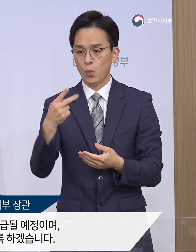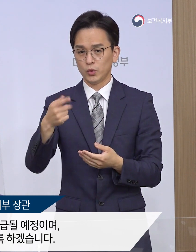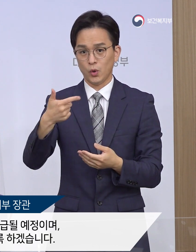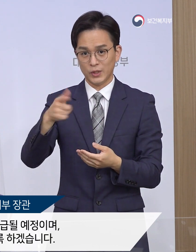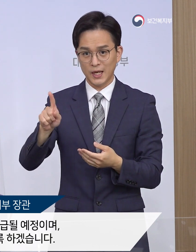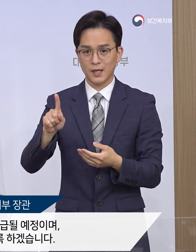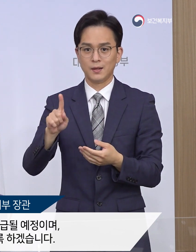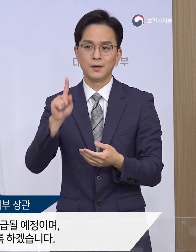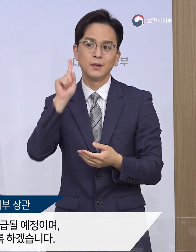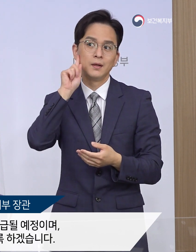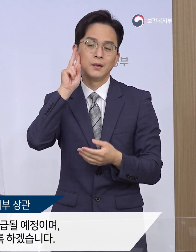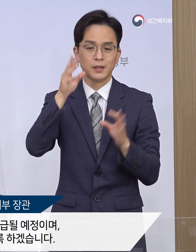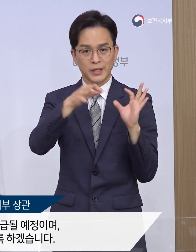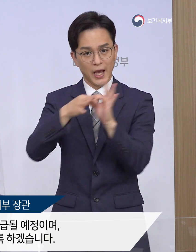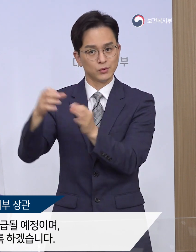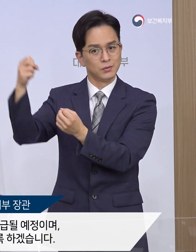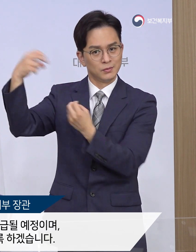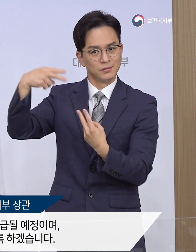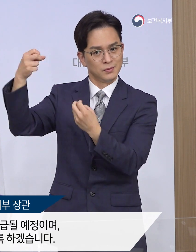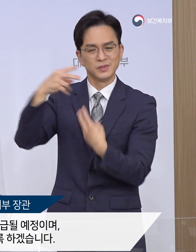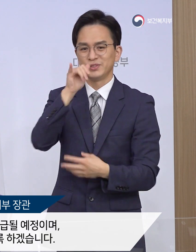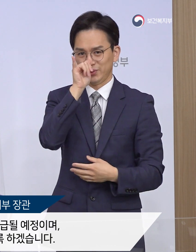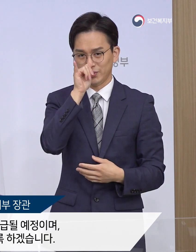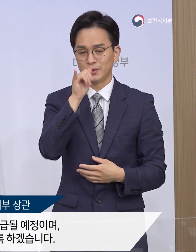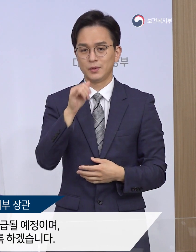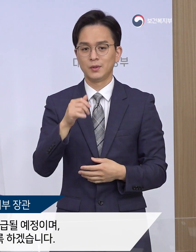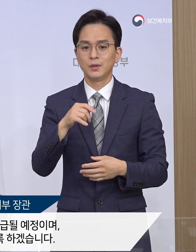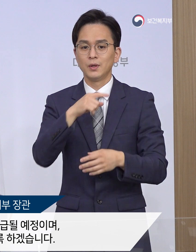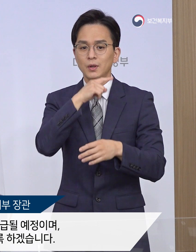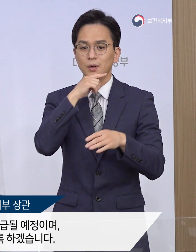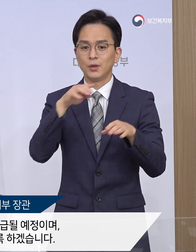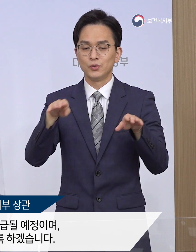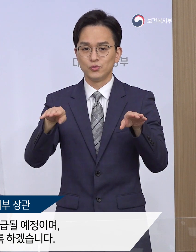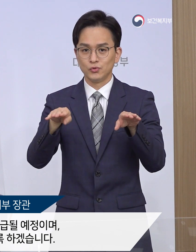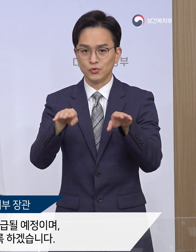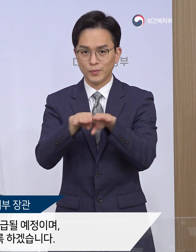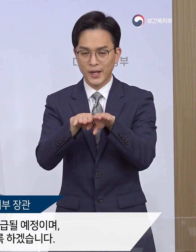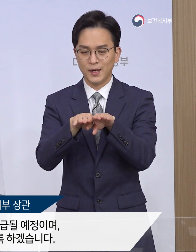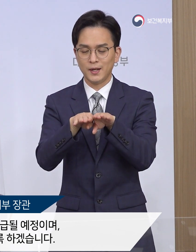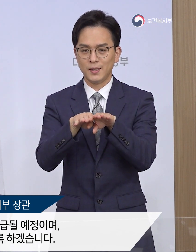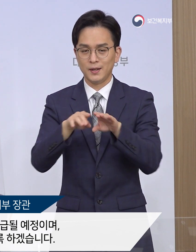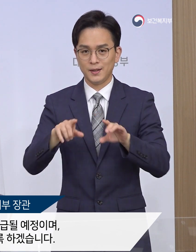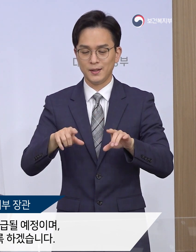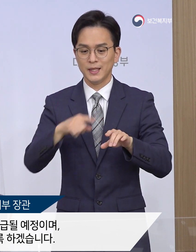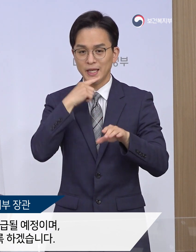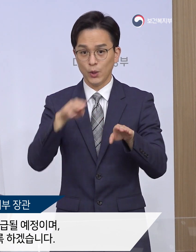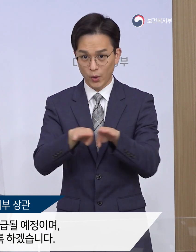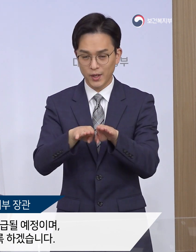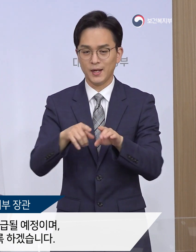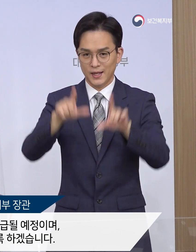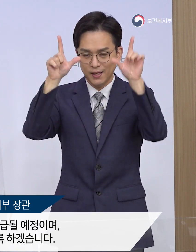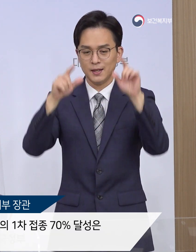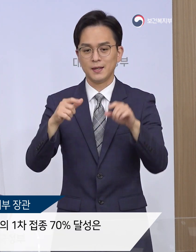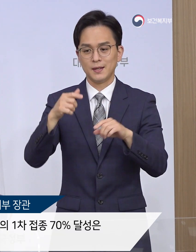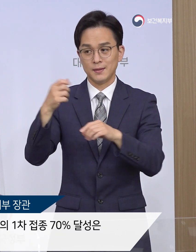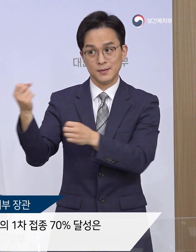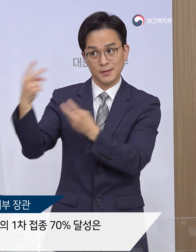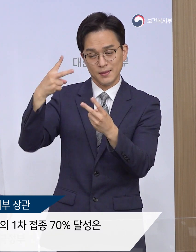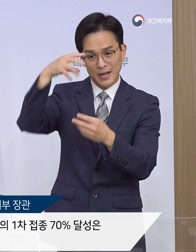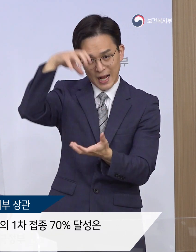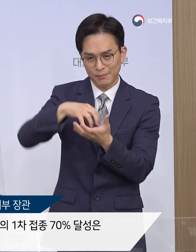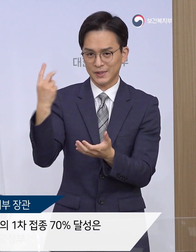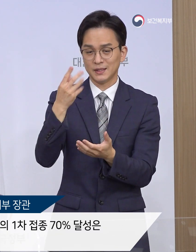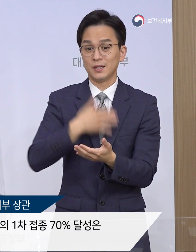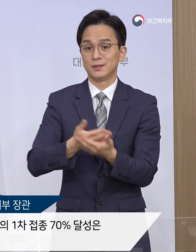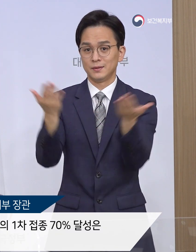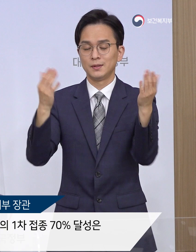주까지 계속 순차적으로 공급될 예정이며 주말 도착분은 일요일 브리핑에서 알려드리도록 하겠습니다. 현재까지